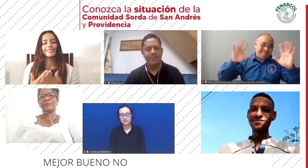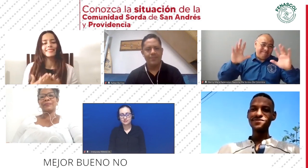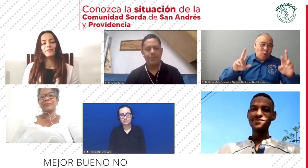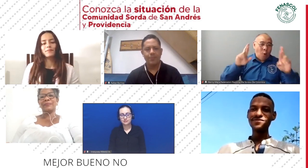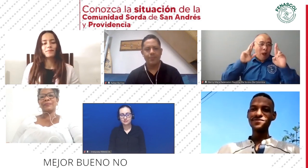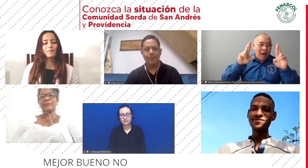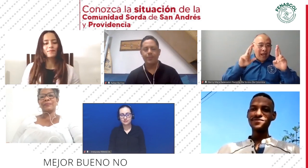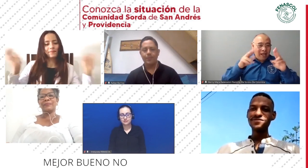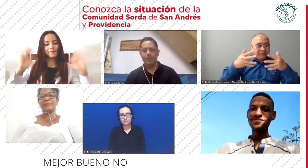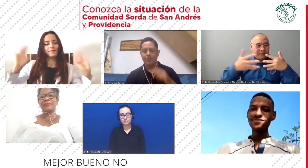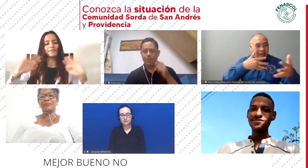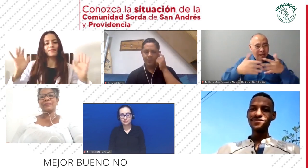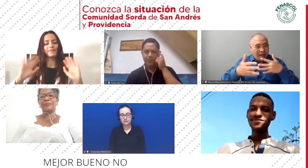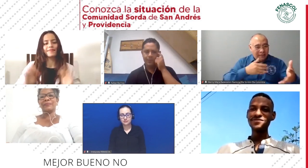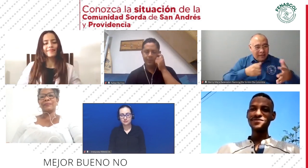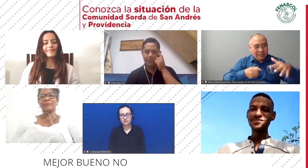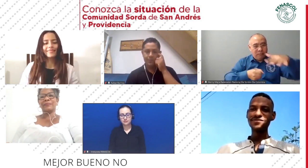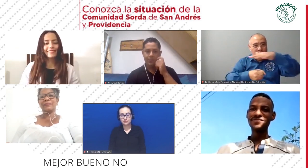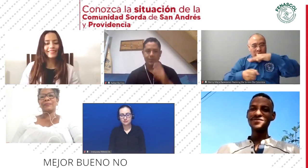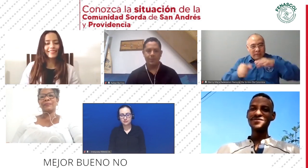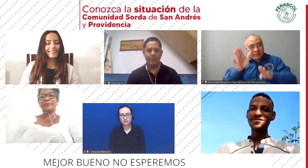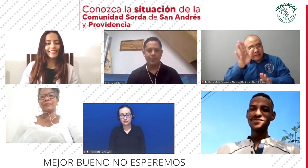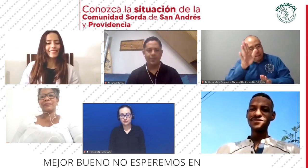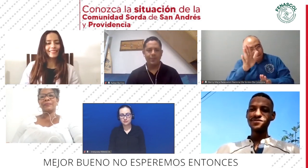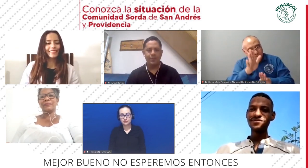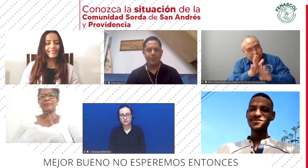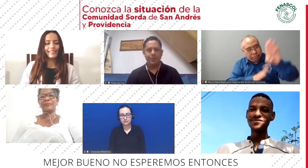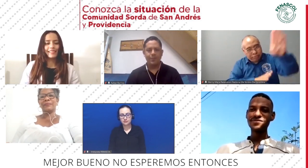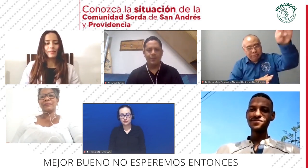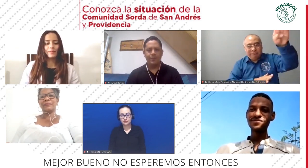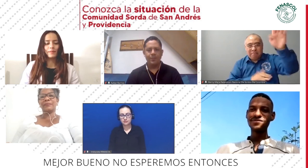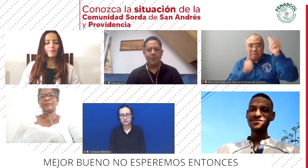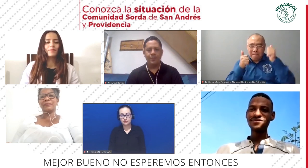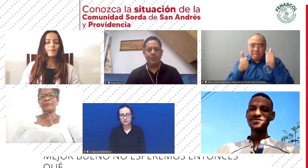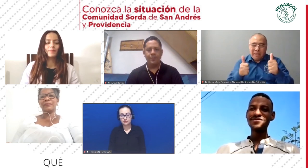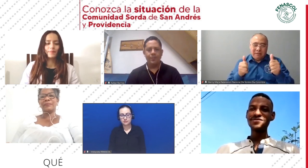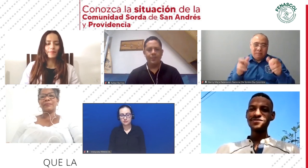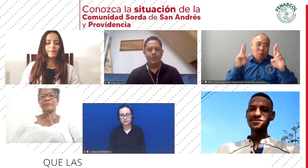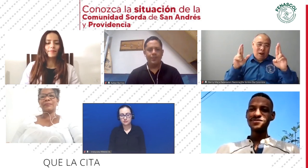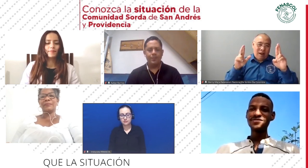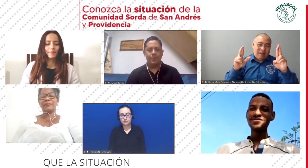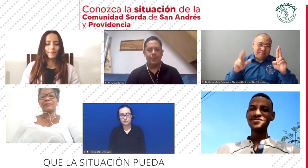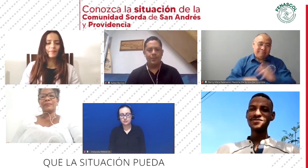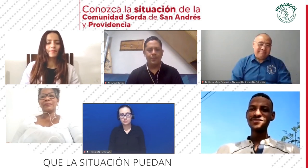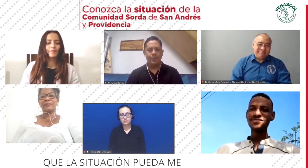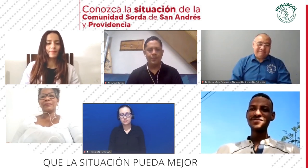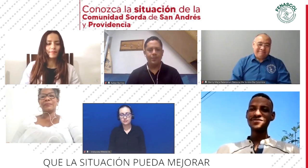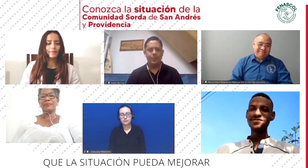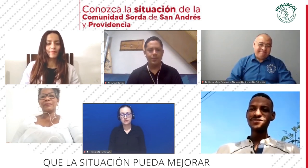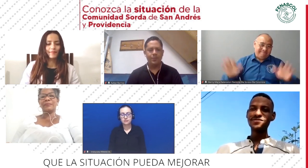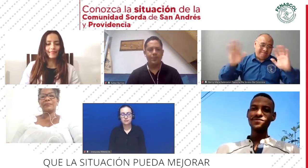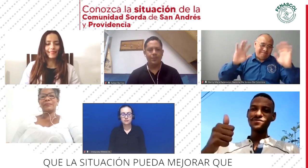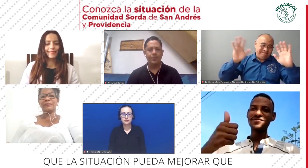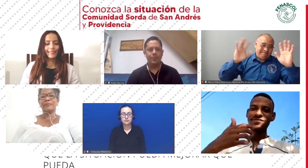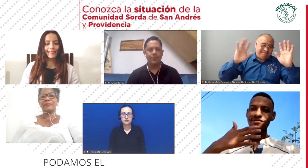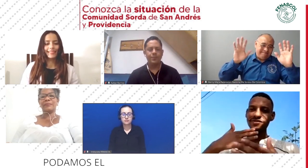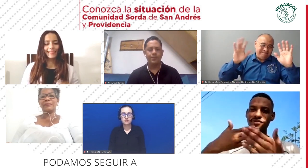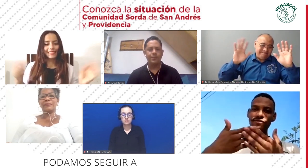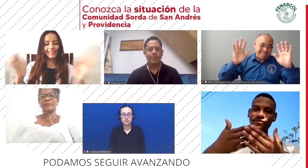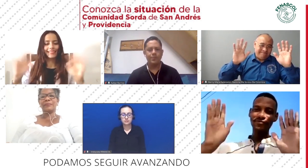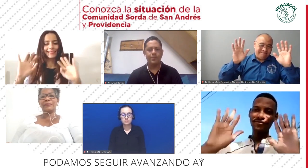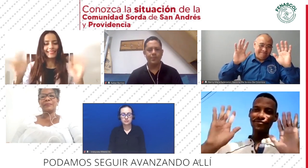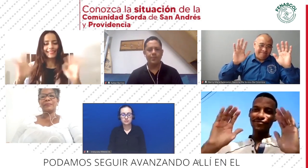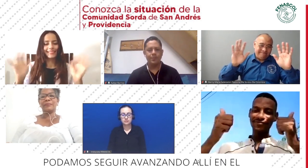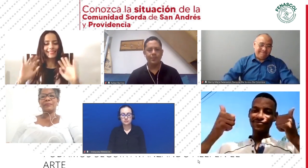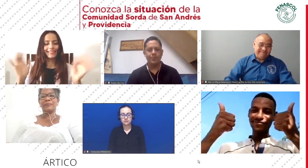gracias a todos y de esta manera damos fin esperemos entonces que la situación pueda mejorar que podamos seguir avanzando